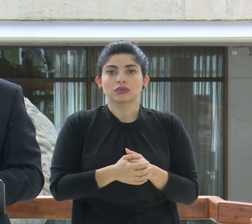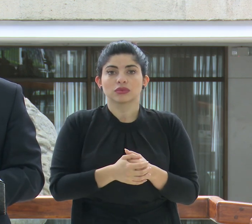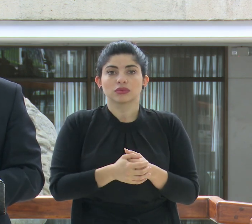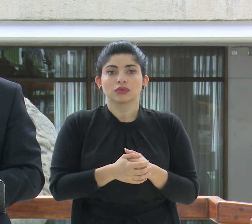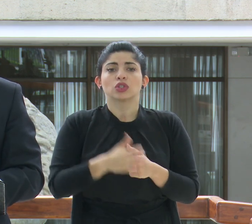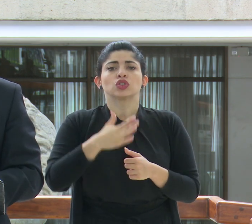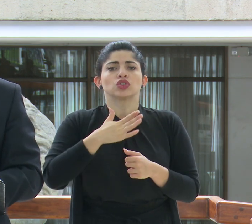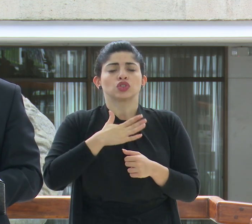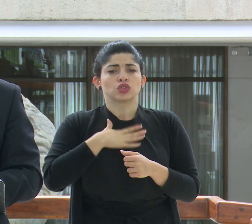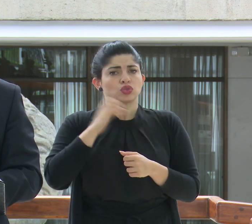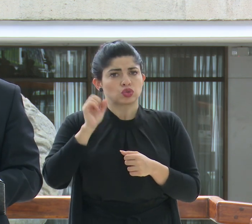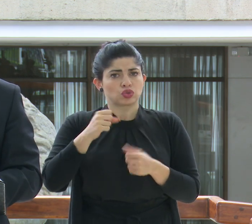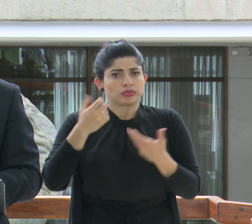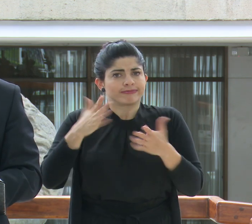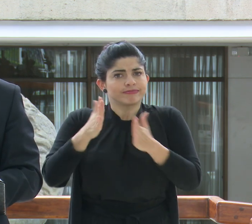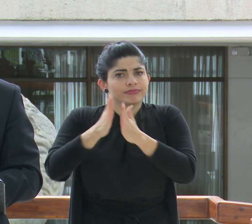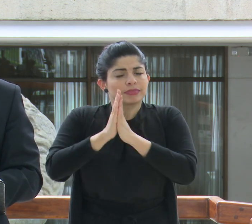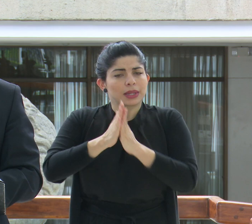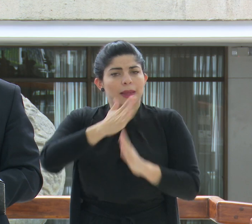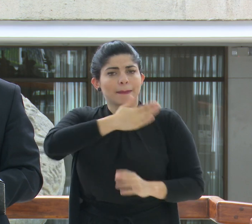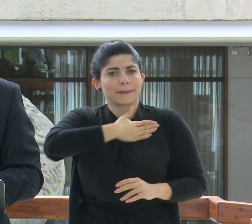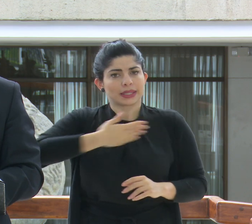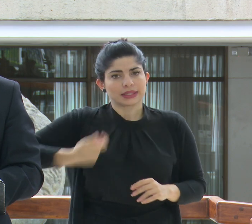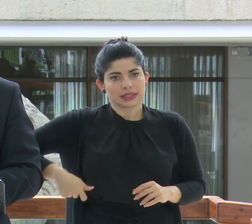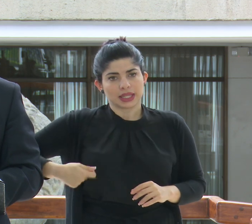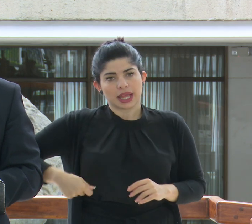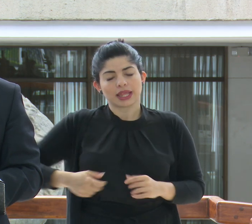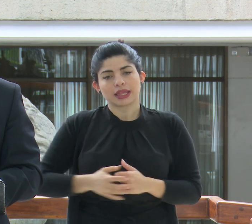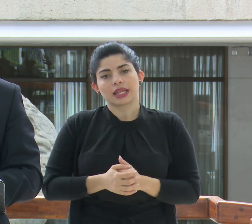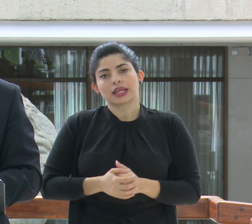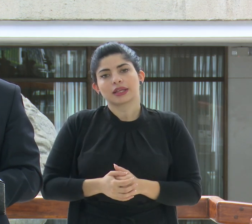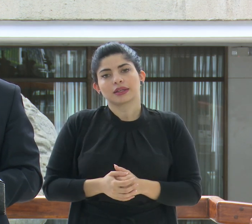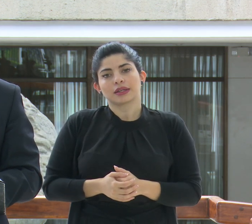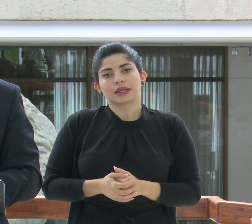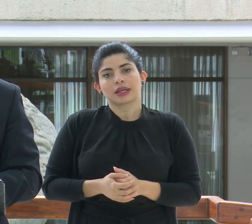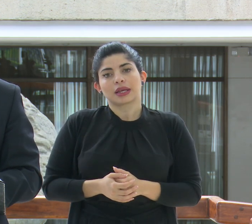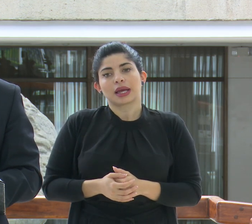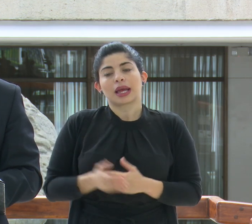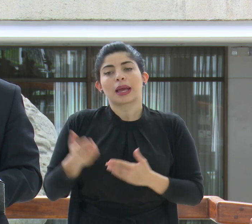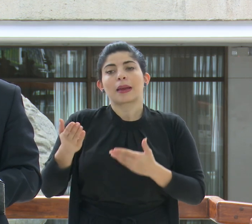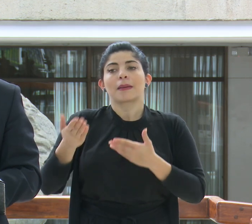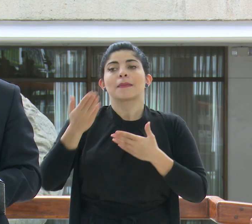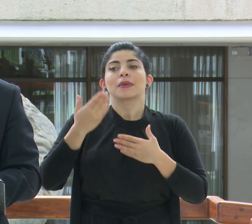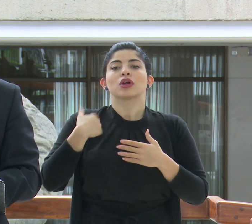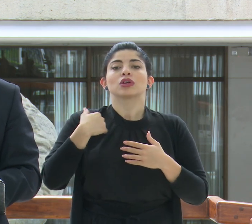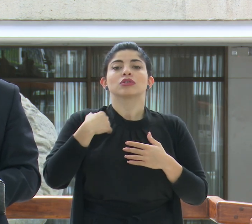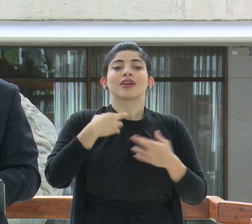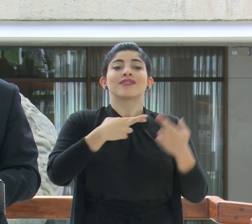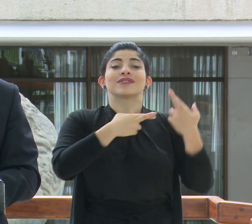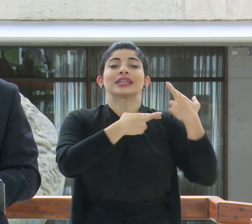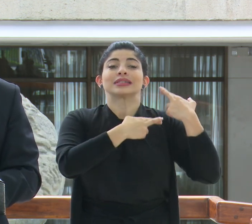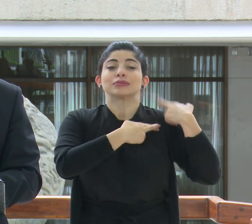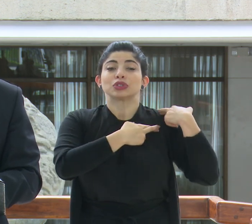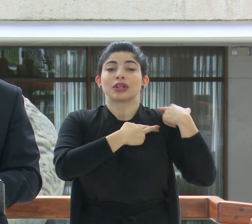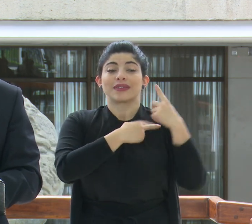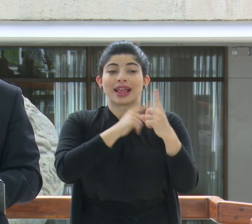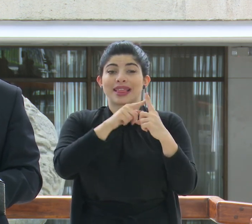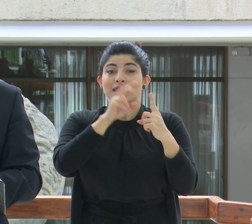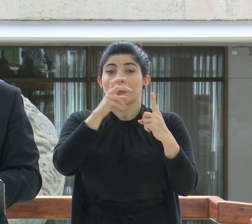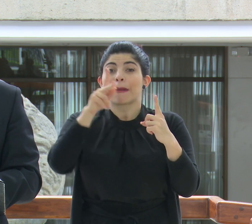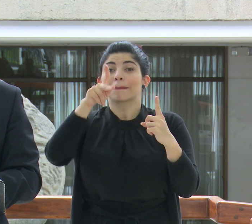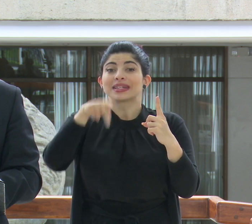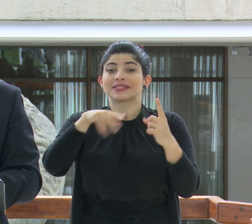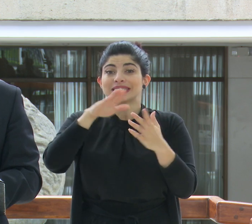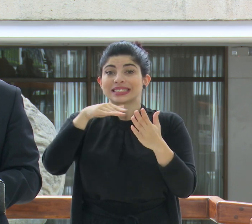En esta línea, yo sí le he pedido al señor presidente que me releve de la responsabilidad particular del